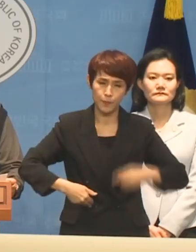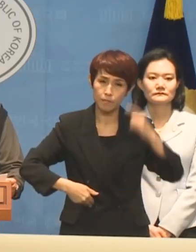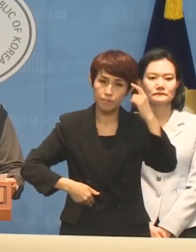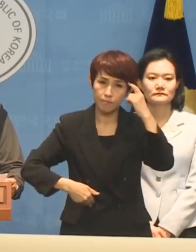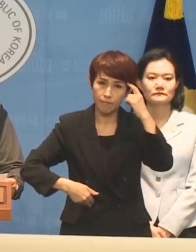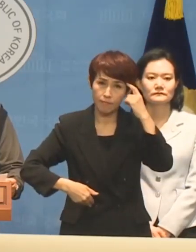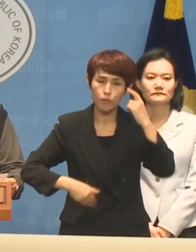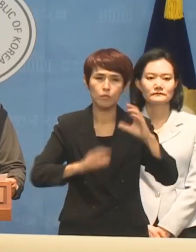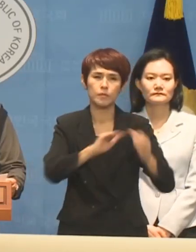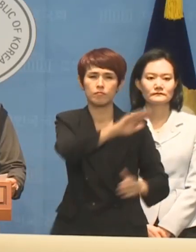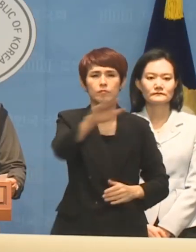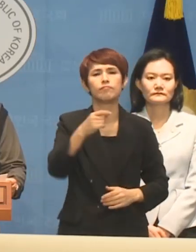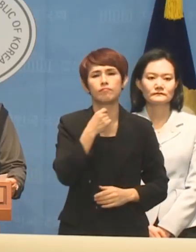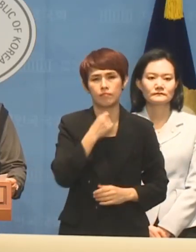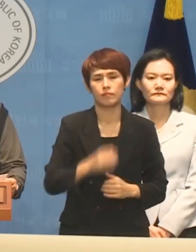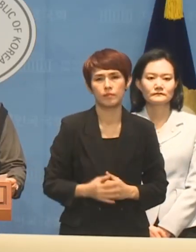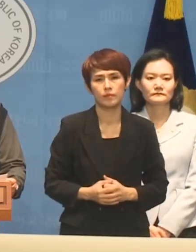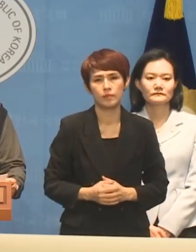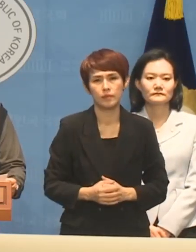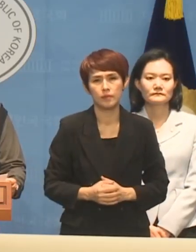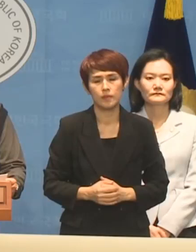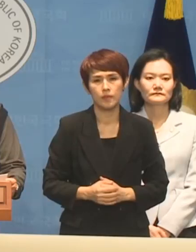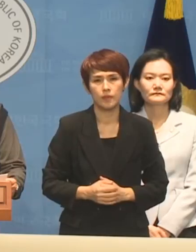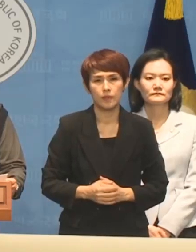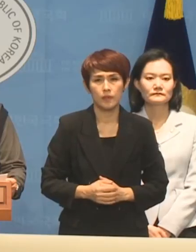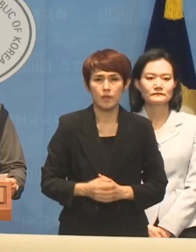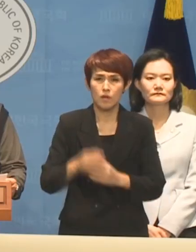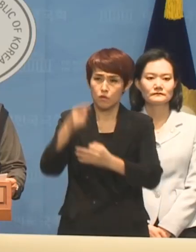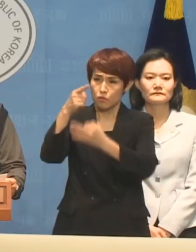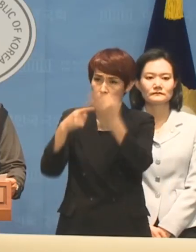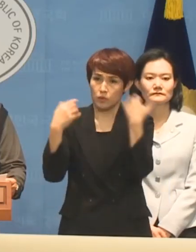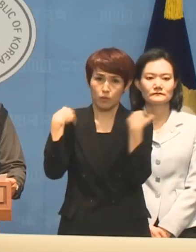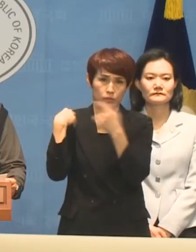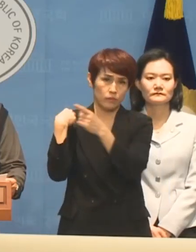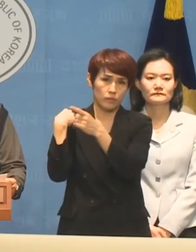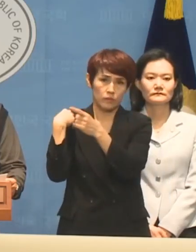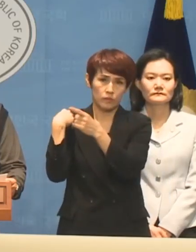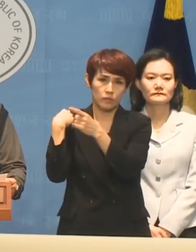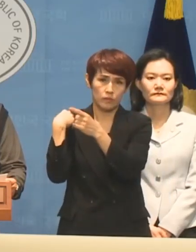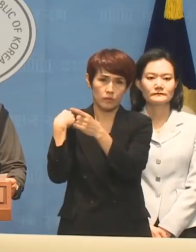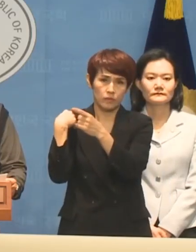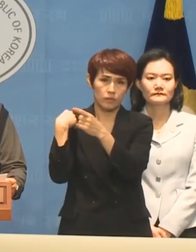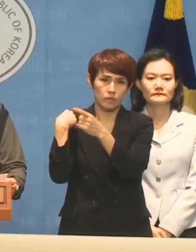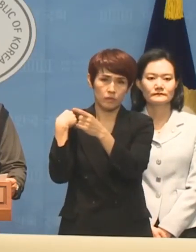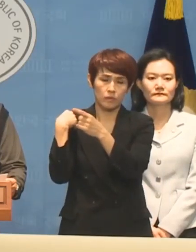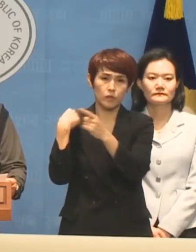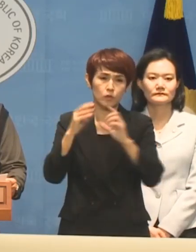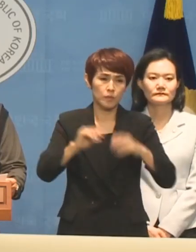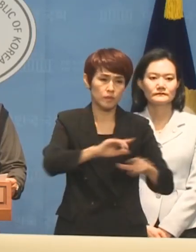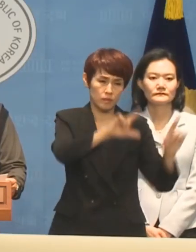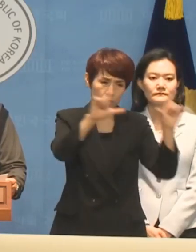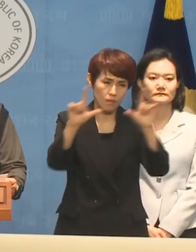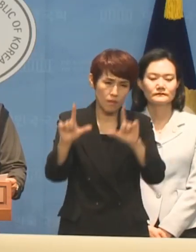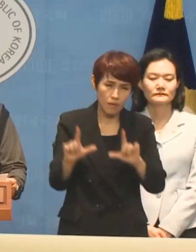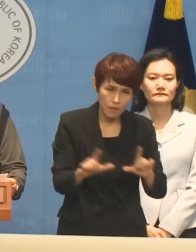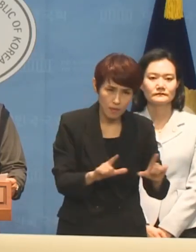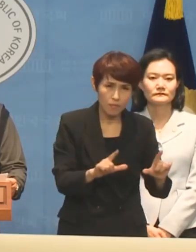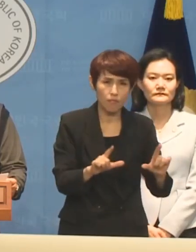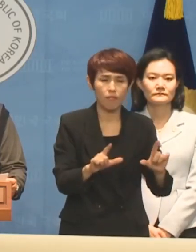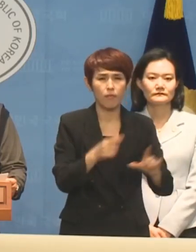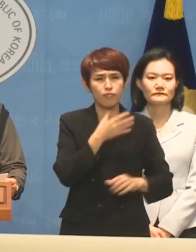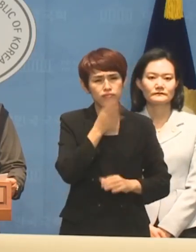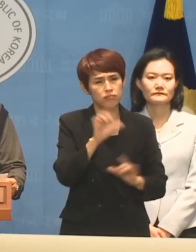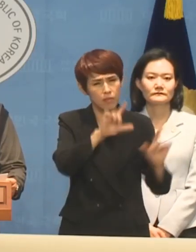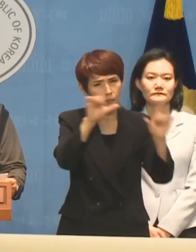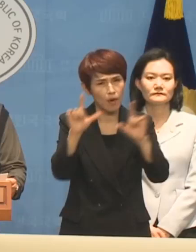시민들의 의지였습니다. 그러나 윤석열 정부는 이처럼 고단한 국민의 삶, 국민의